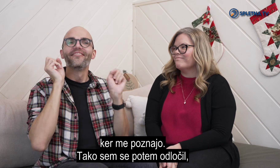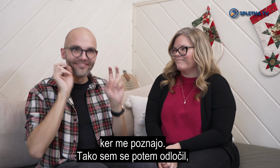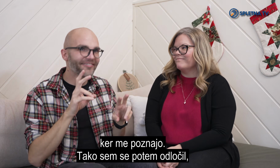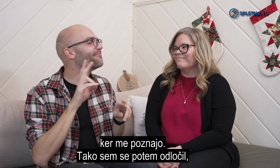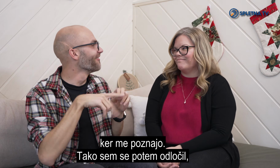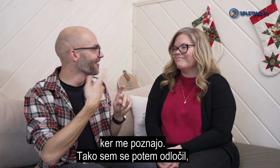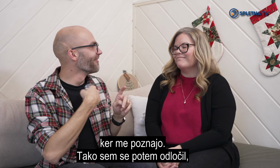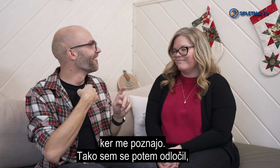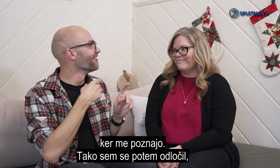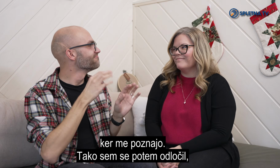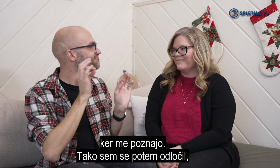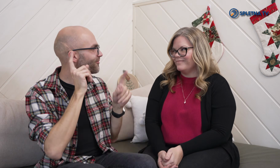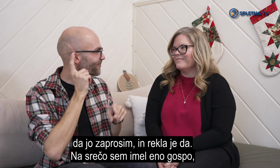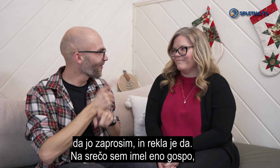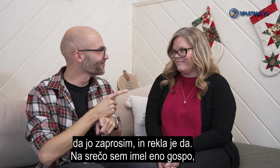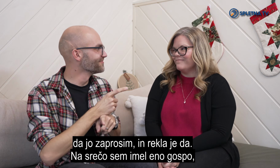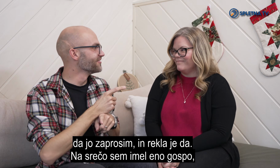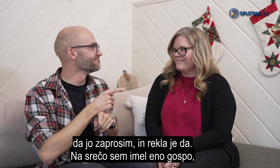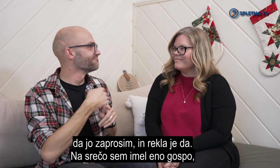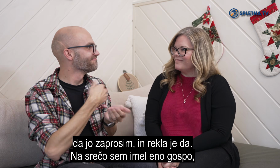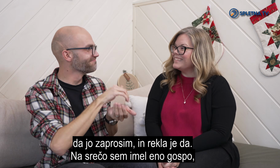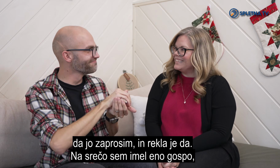Tako sem se potem odločil, da jo zaprosim, in rekla je da.